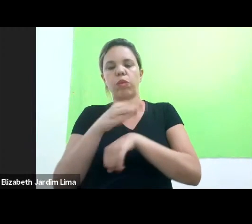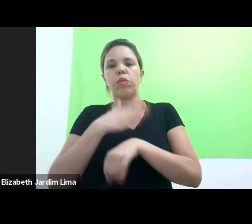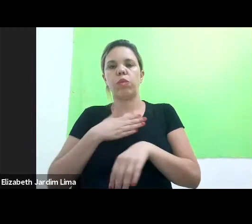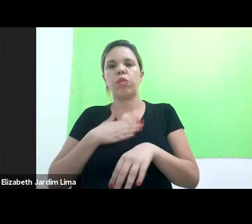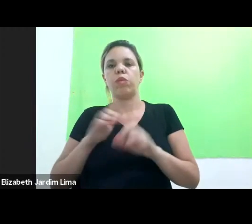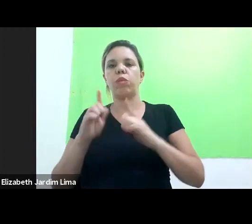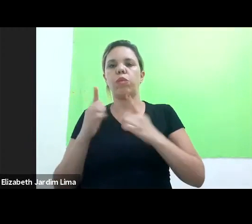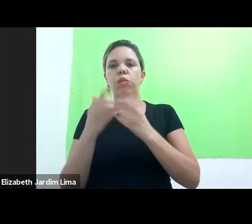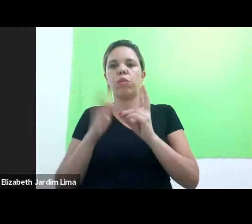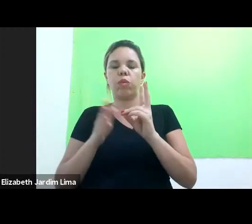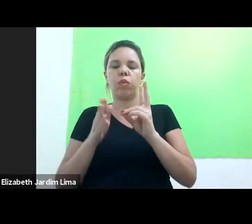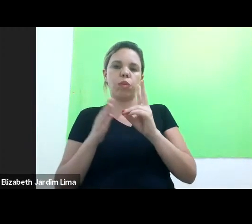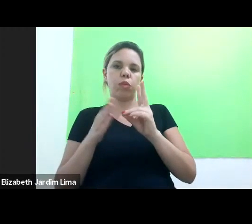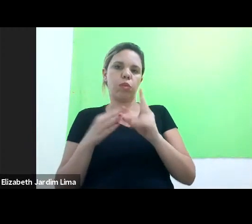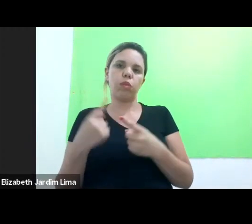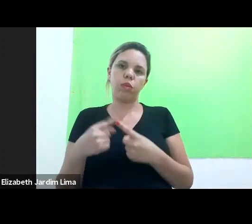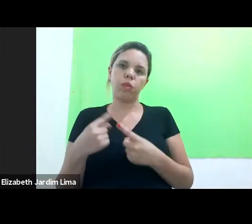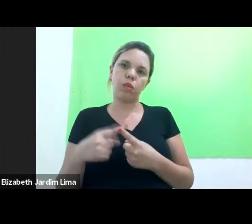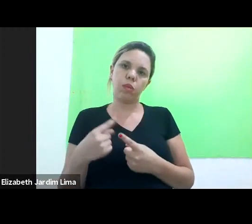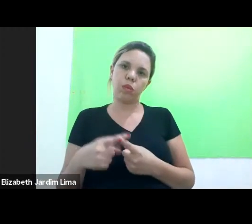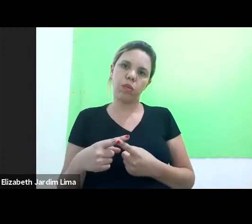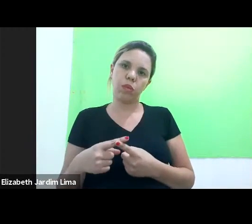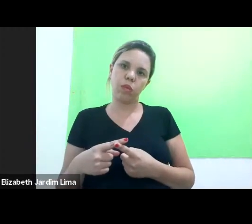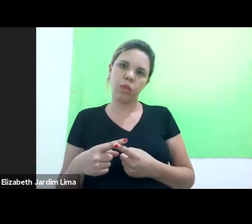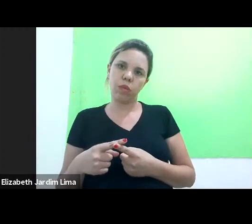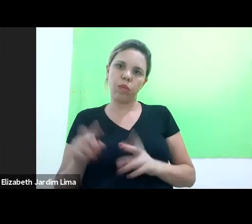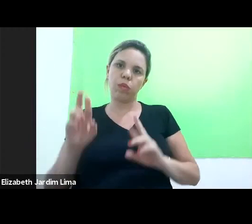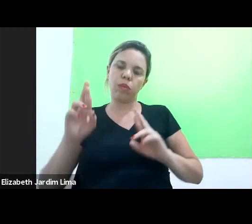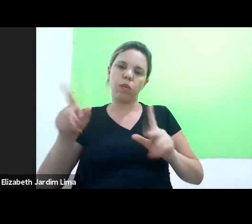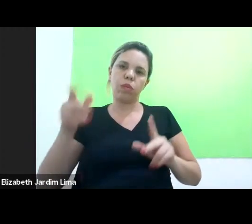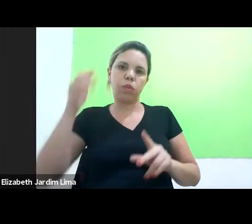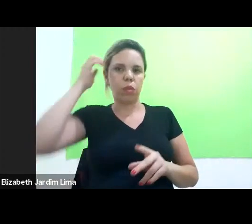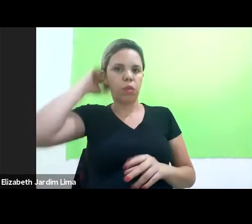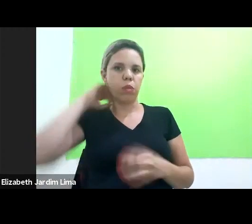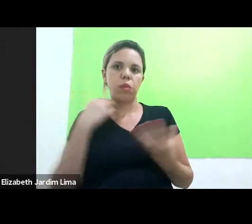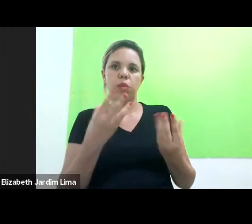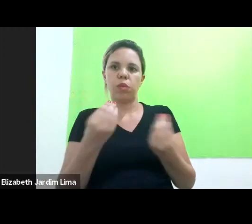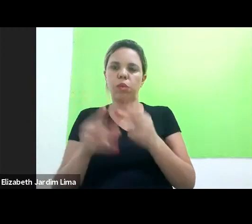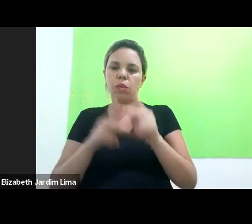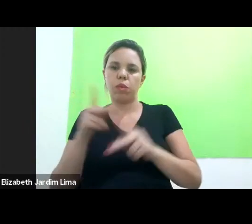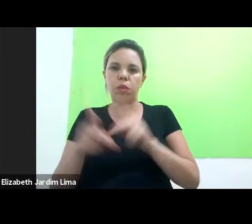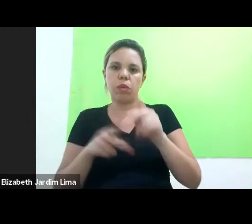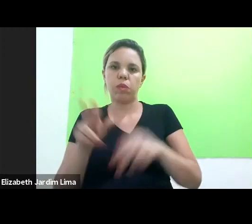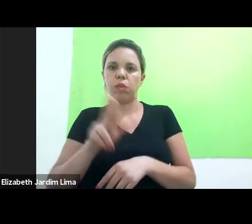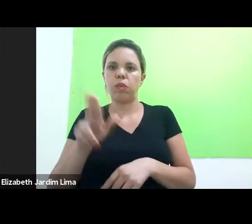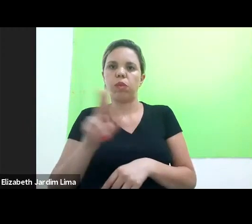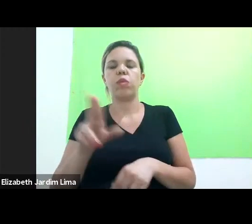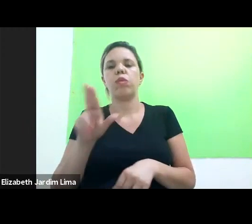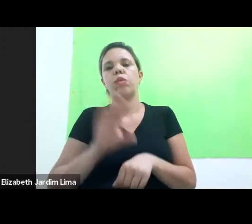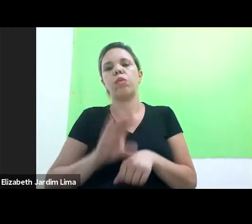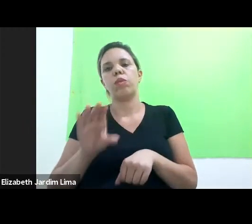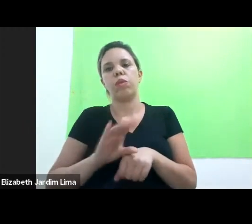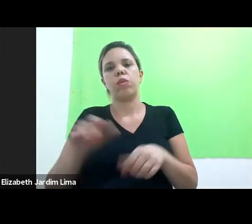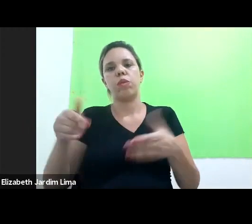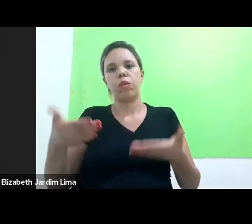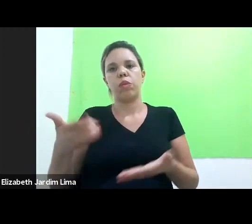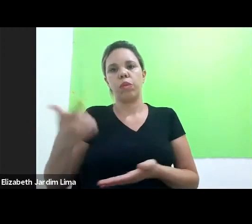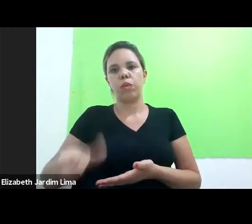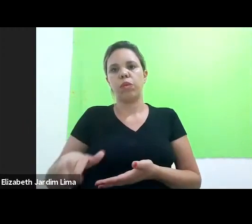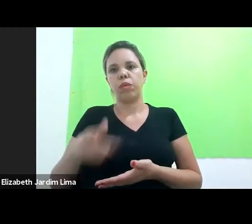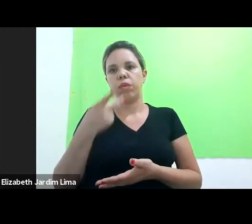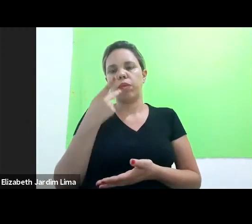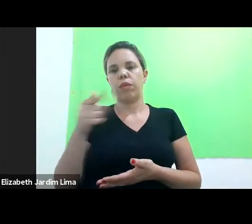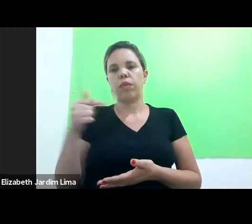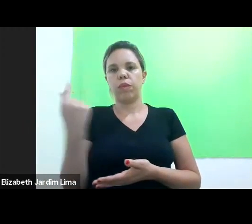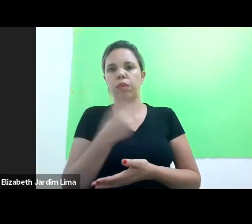comunidade. Porque, diferentemente, muitas pessoas que estão nos diversos cursos jurídicos aqui, novamente voltando para a